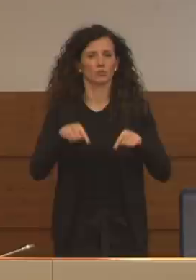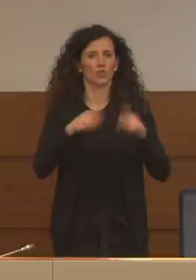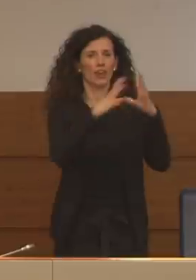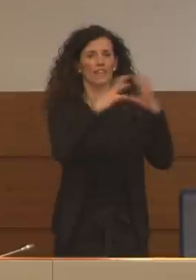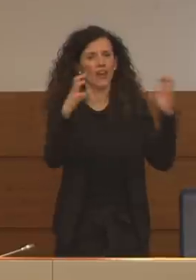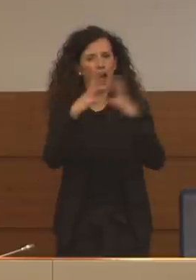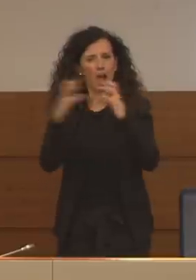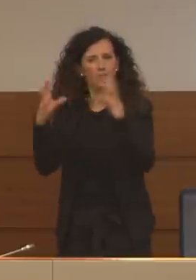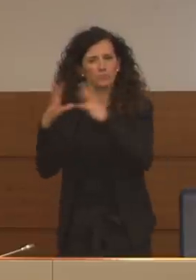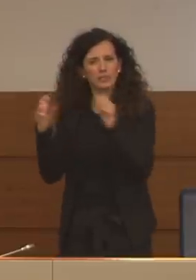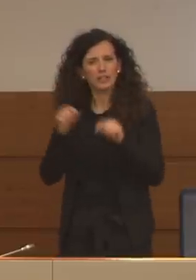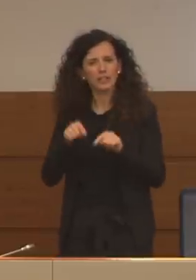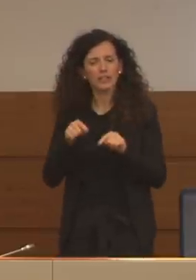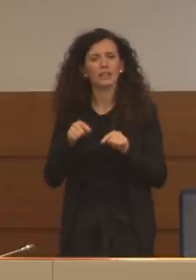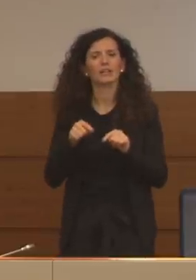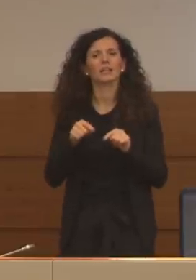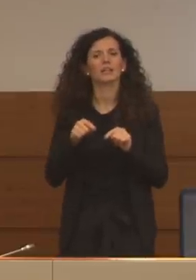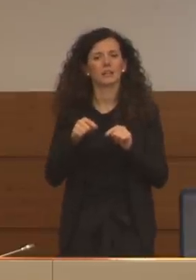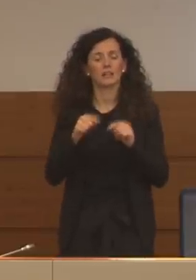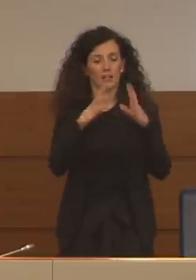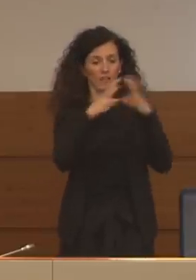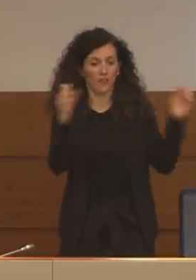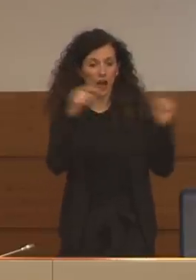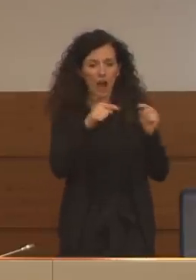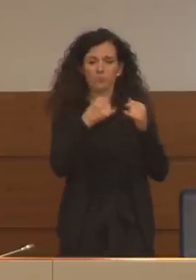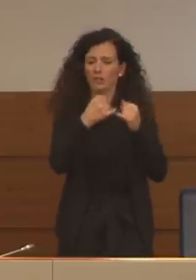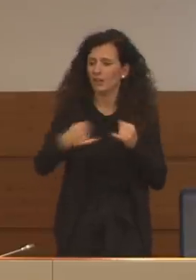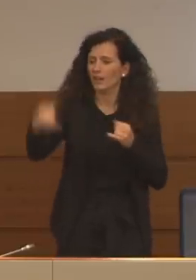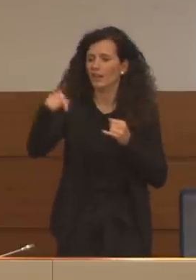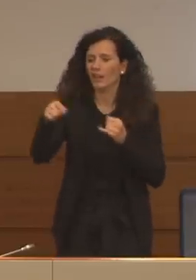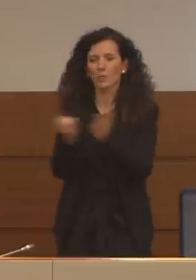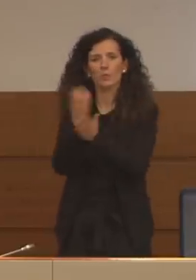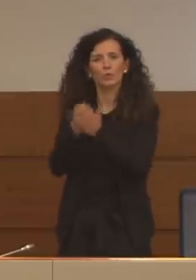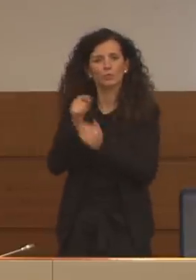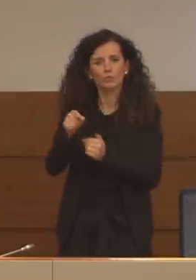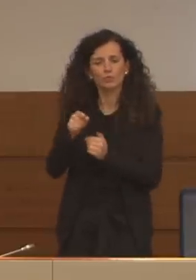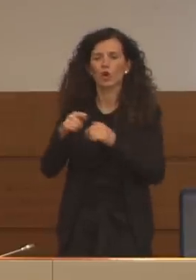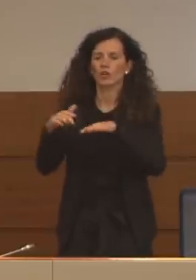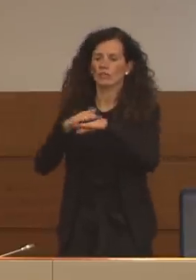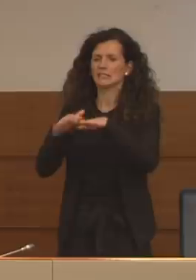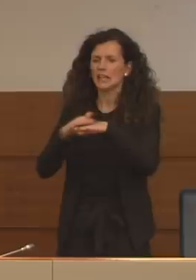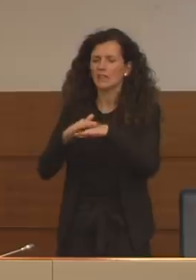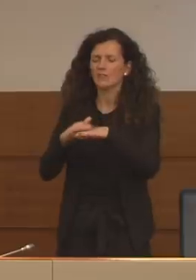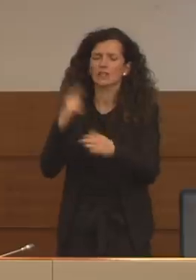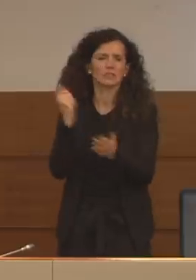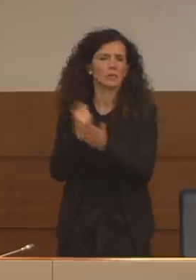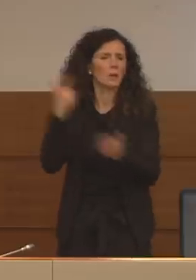e sulla filiera produttiva come quella della filiera dei servizi essenziali